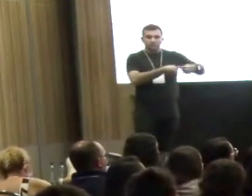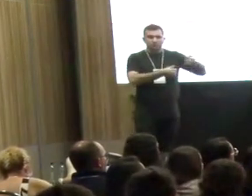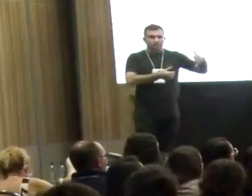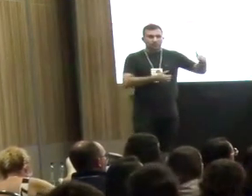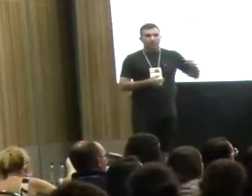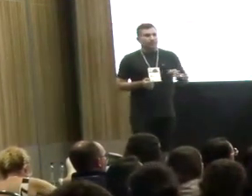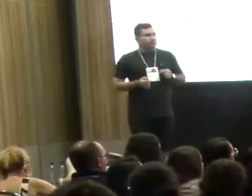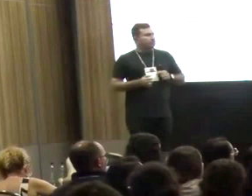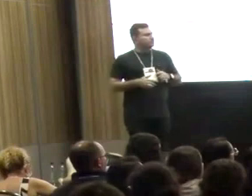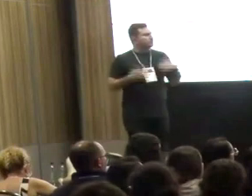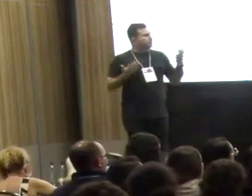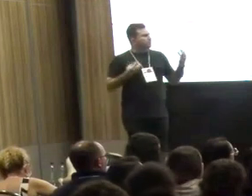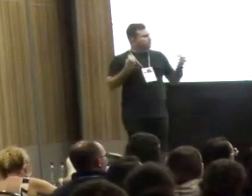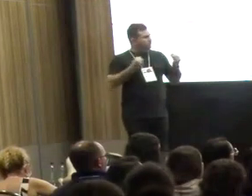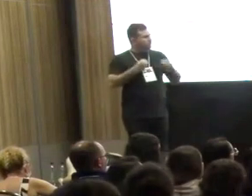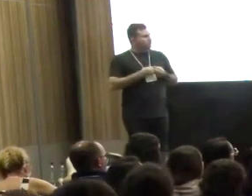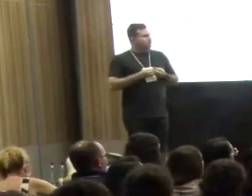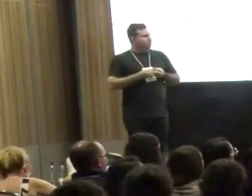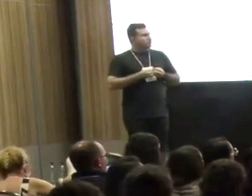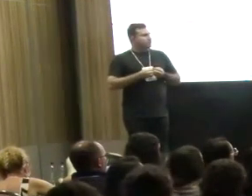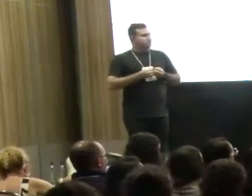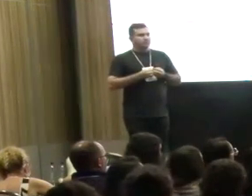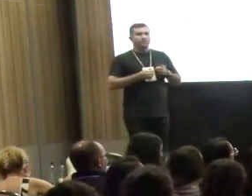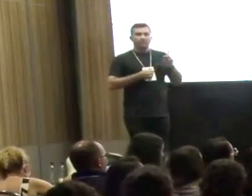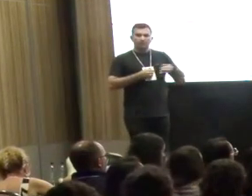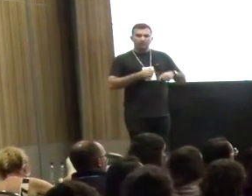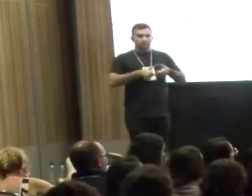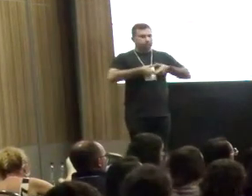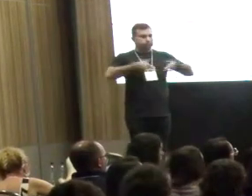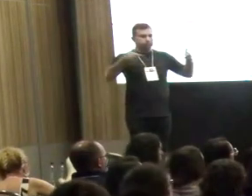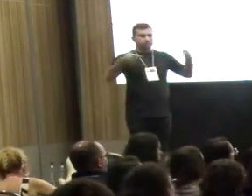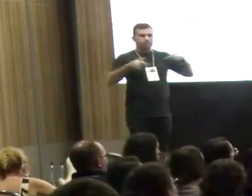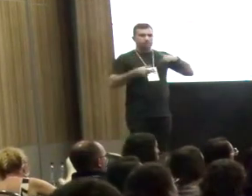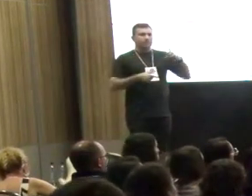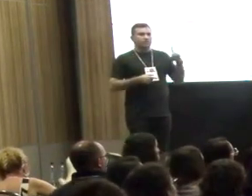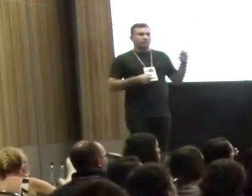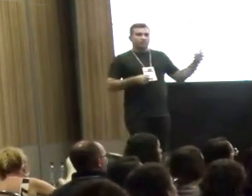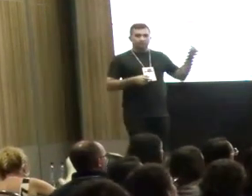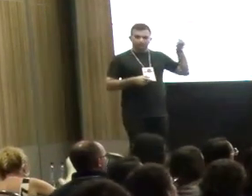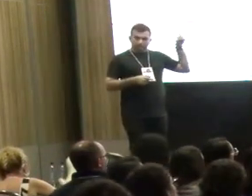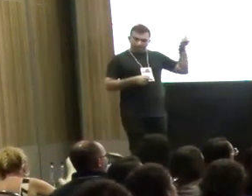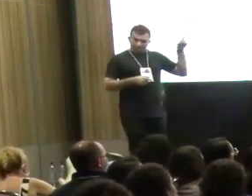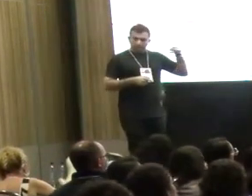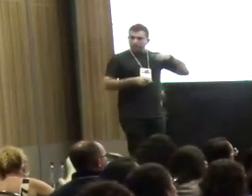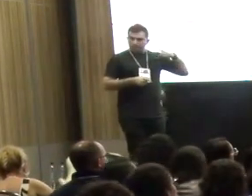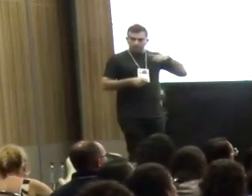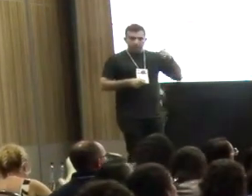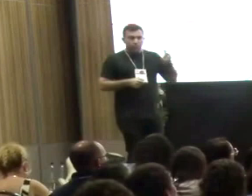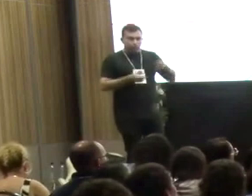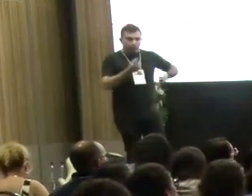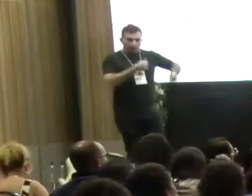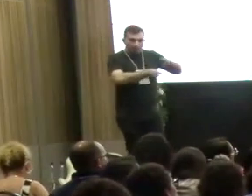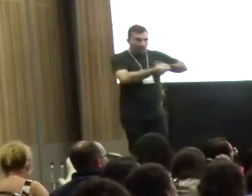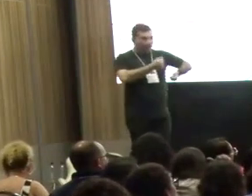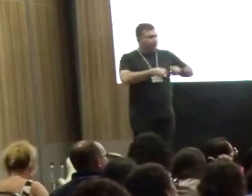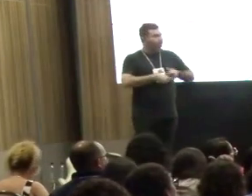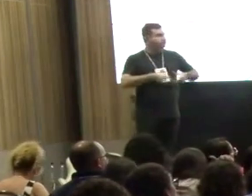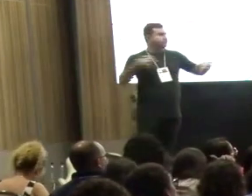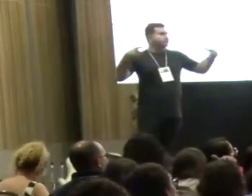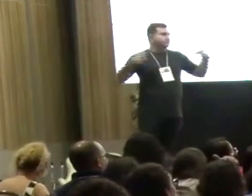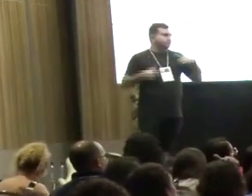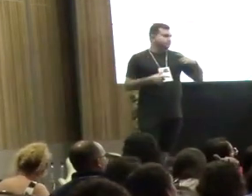o orçamento é o maior orçamento do DF. Eu fui a primeira mulher a assumir esse cargo. Quando